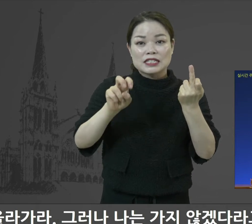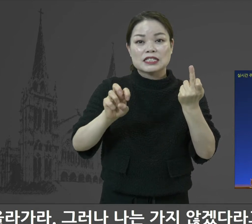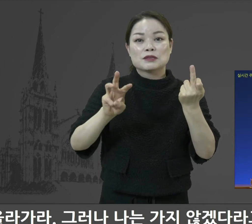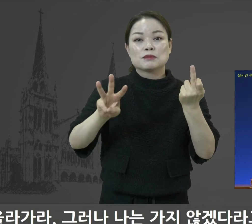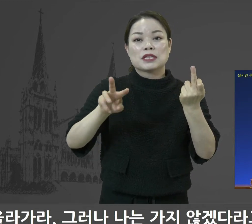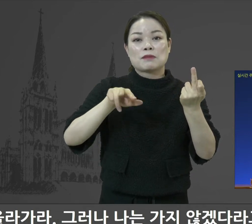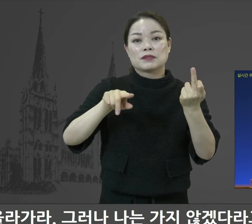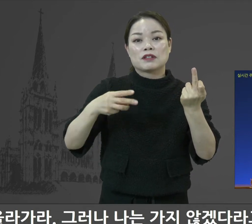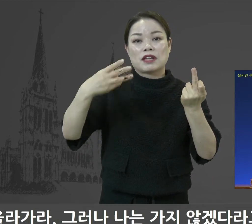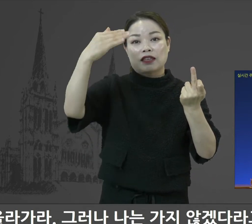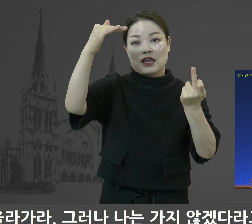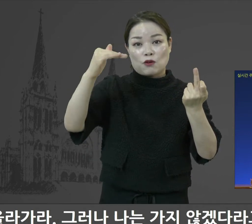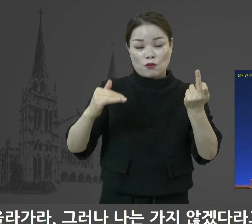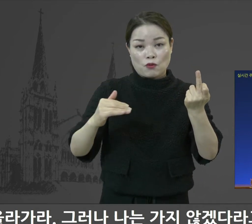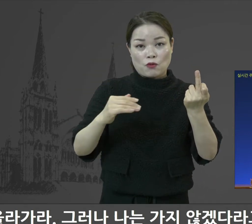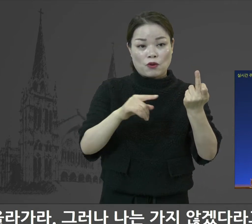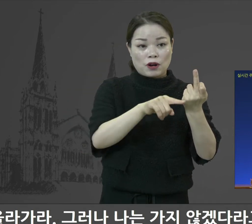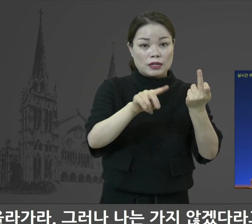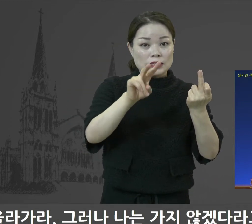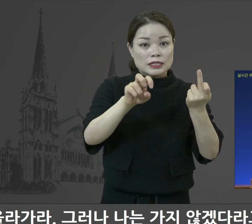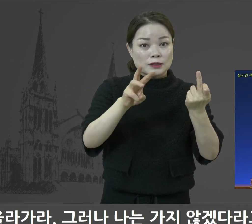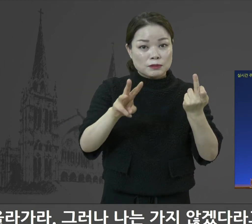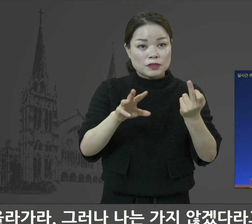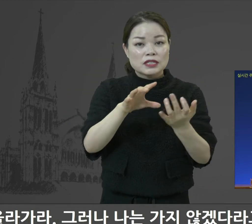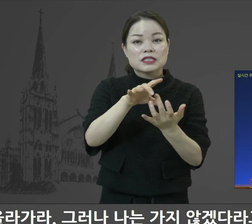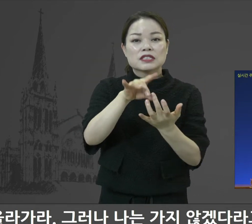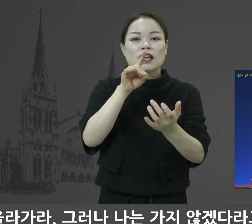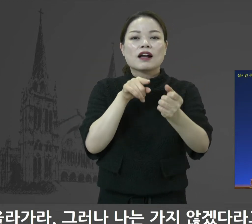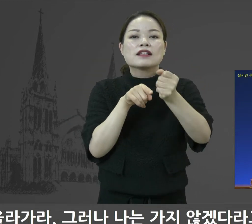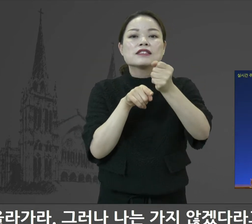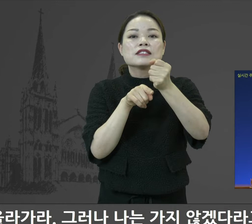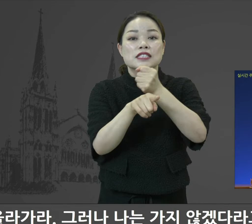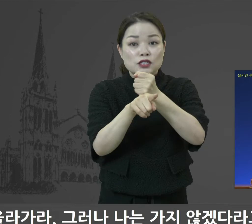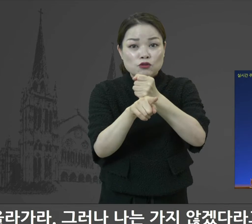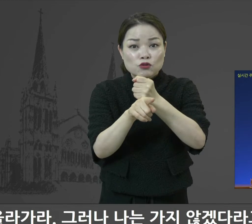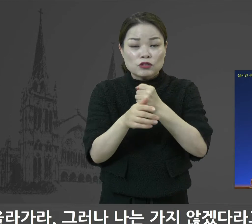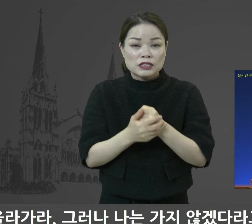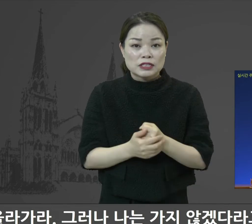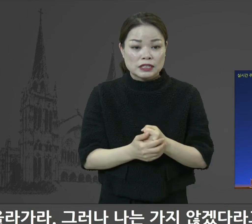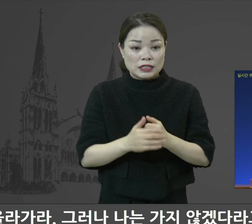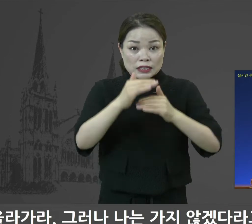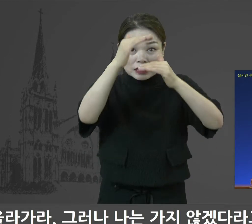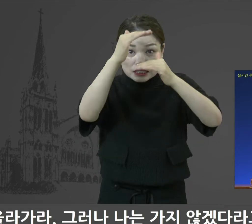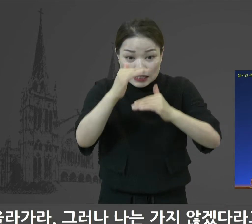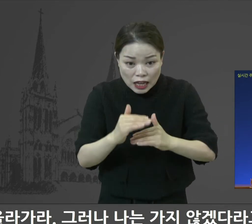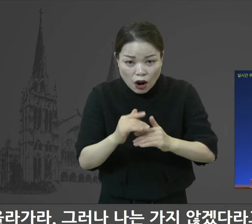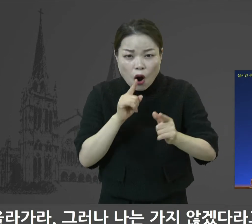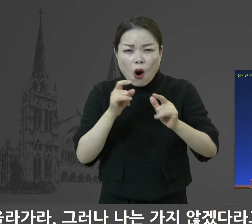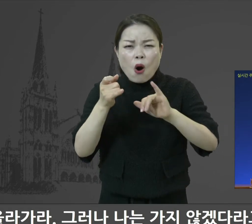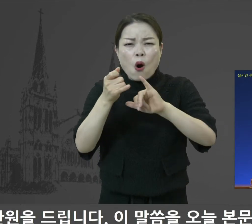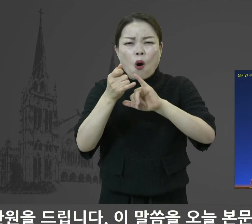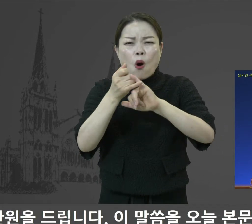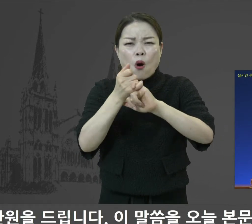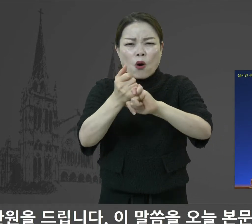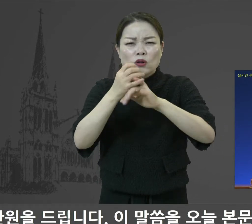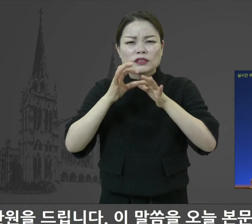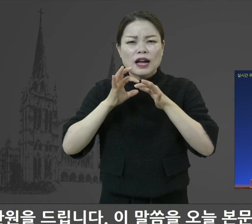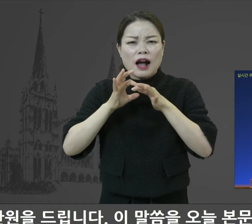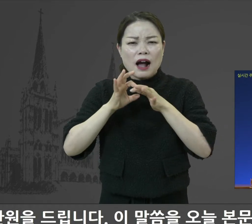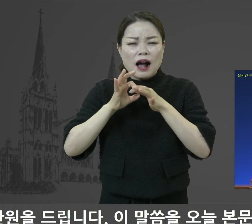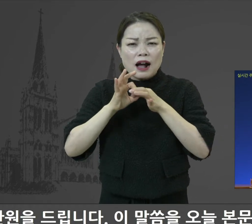23절까지 말씀입니다. 이 말씀을 오늘 본문으로 택한 이유는 이 안에 언약